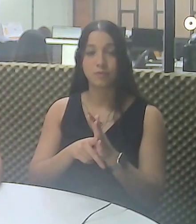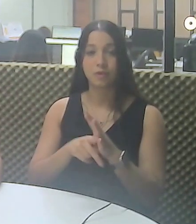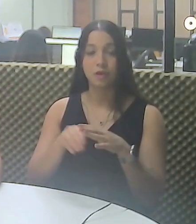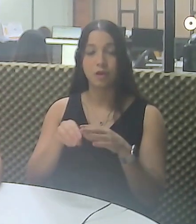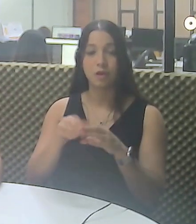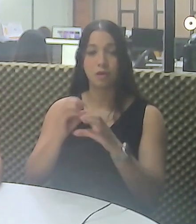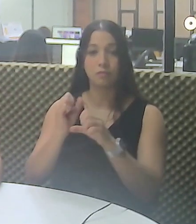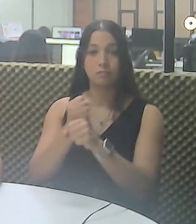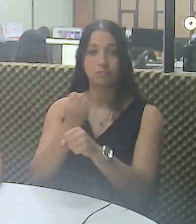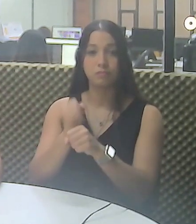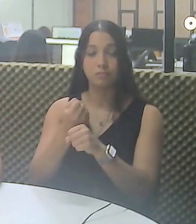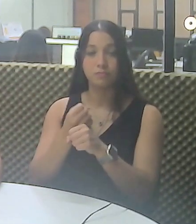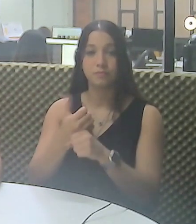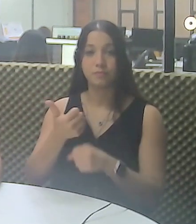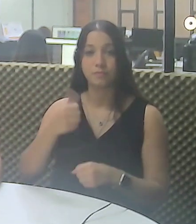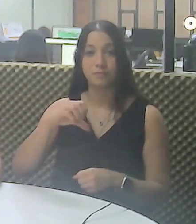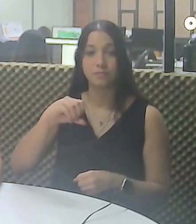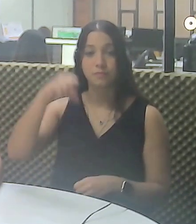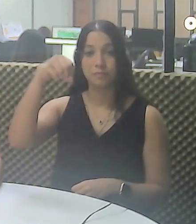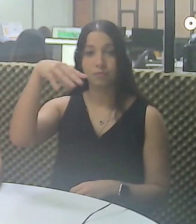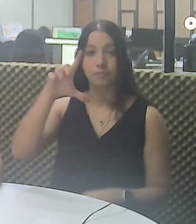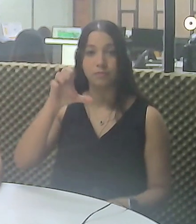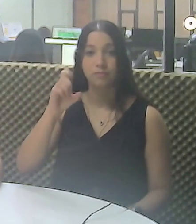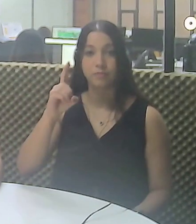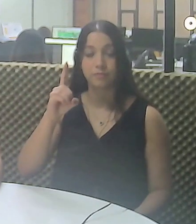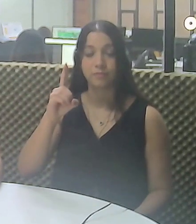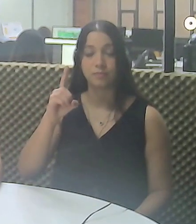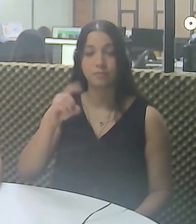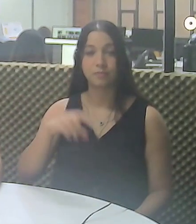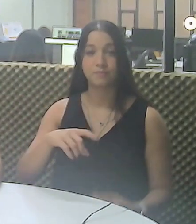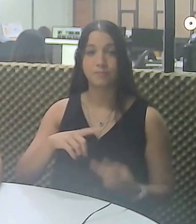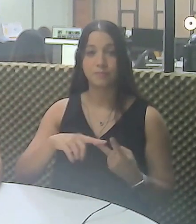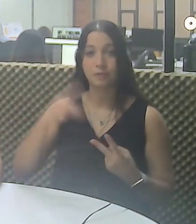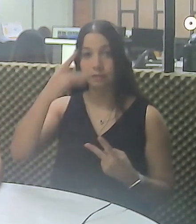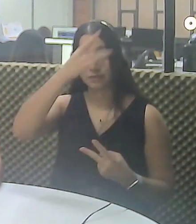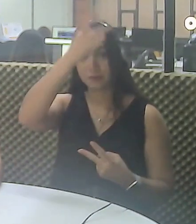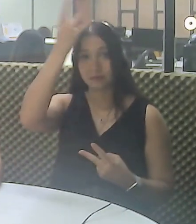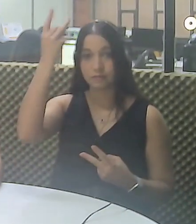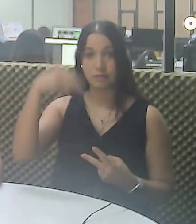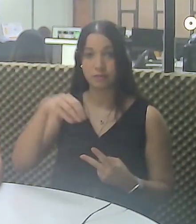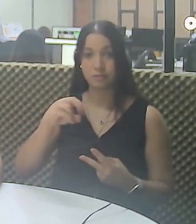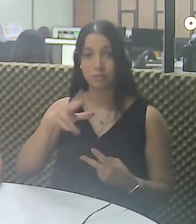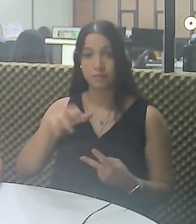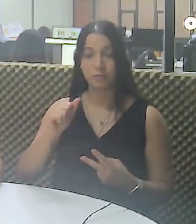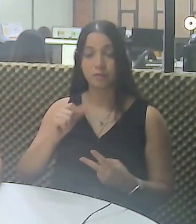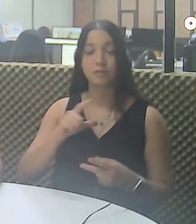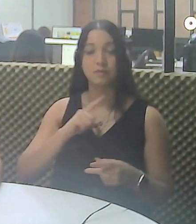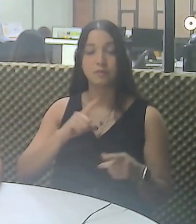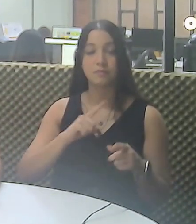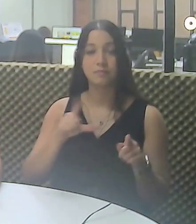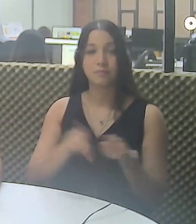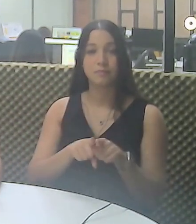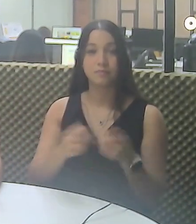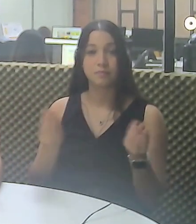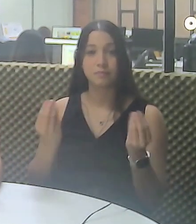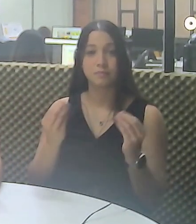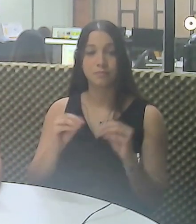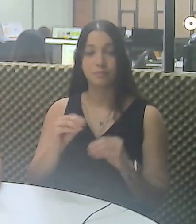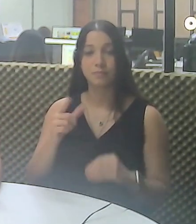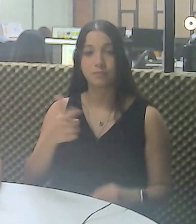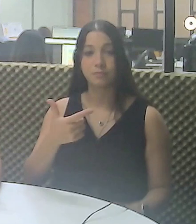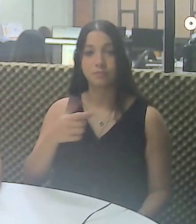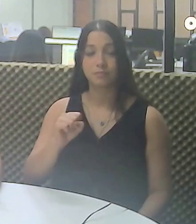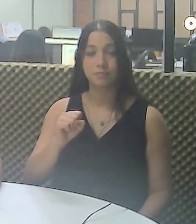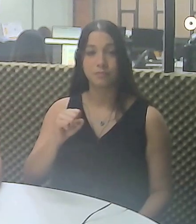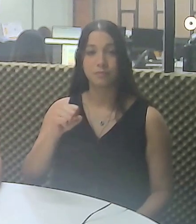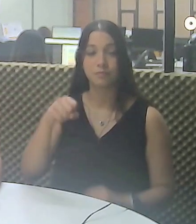a implantação de 19 luminárias de LED. O bairro Santa Mônica também está sendo contemplado com a inserção de 28